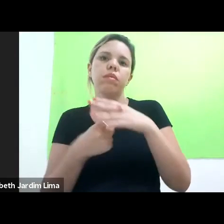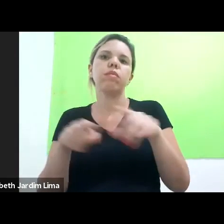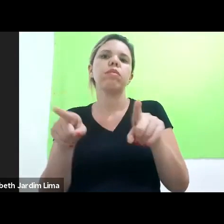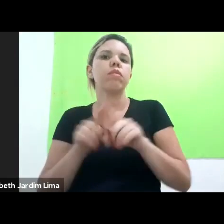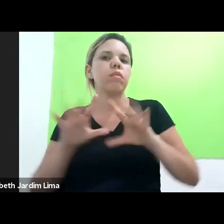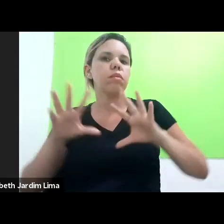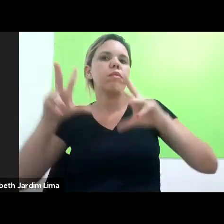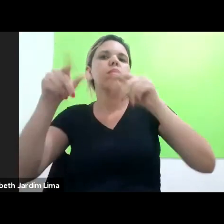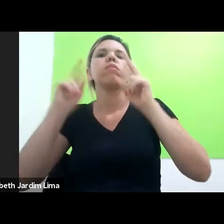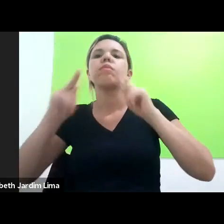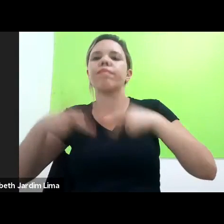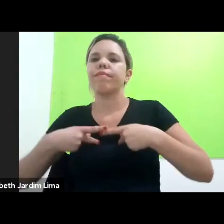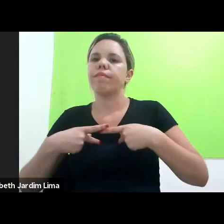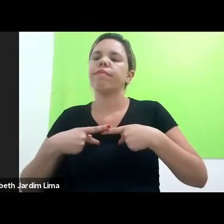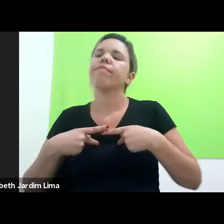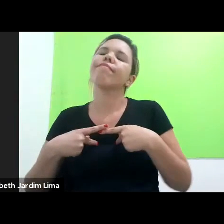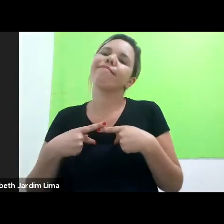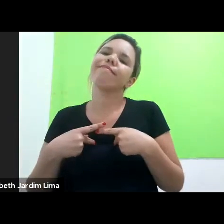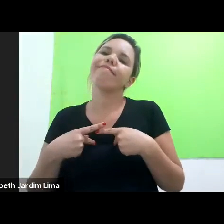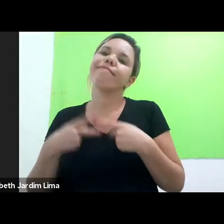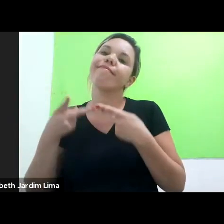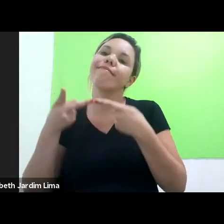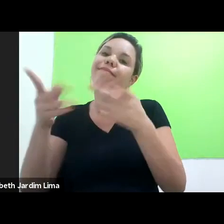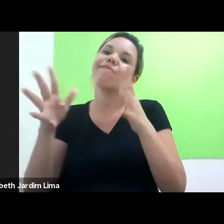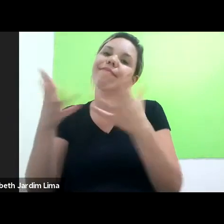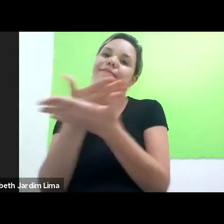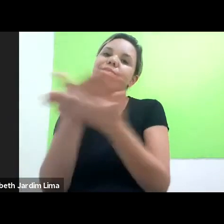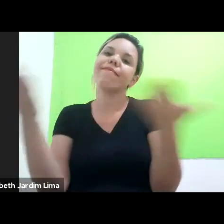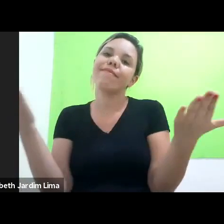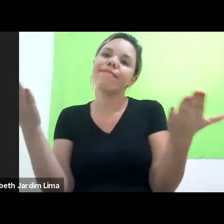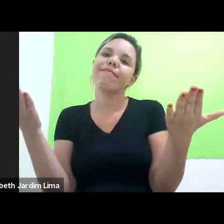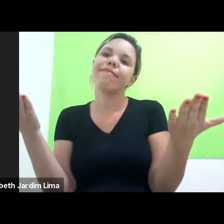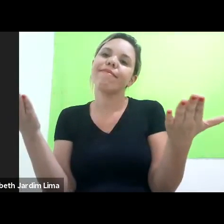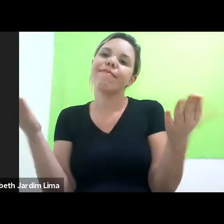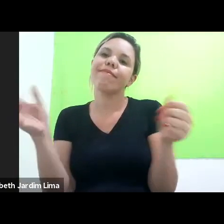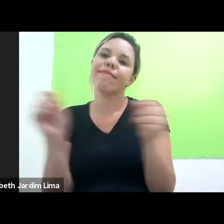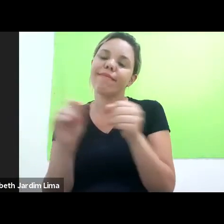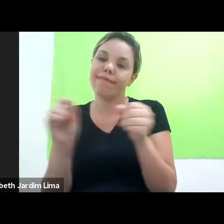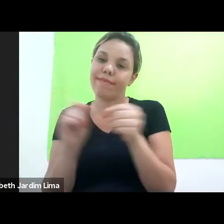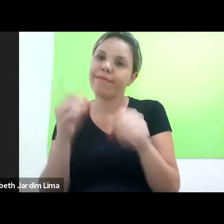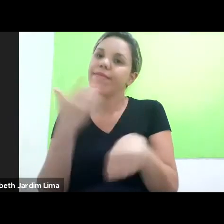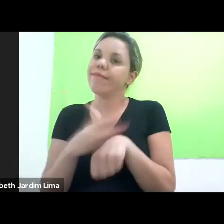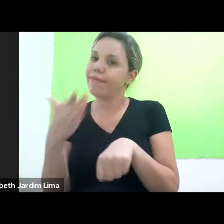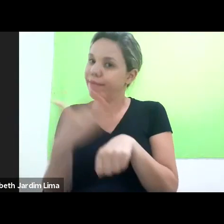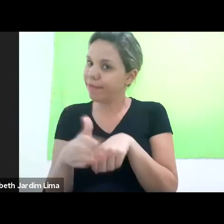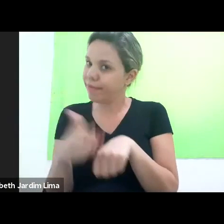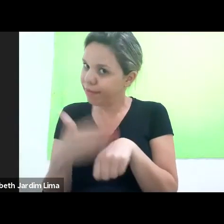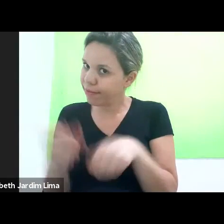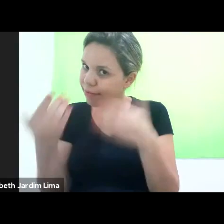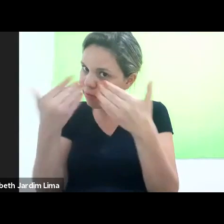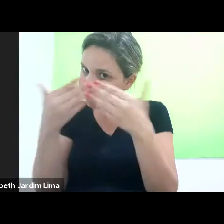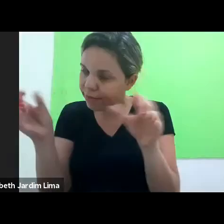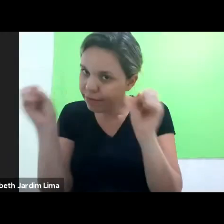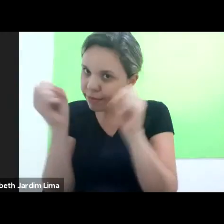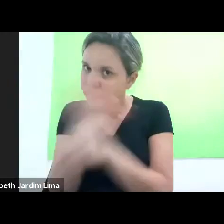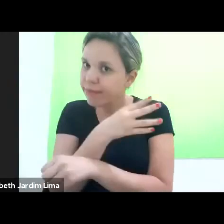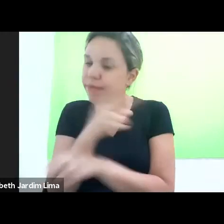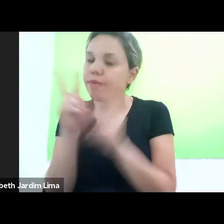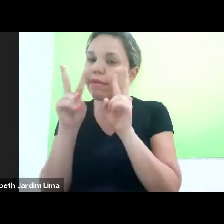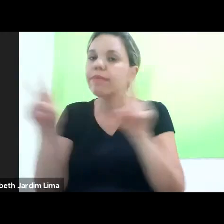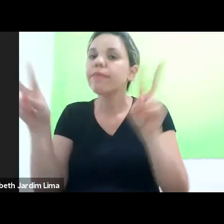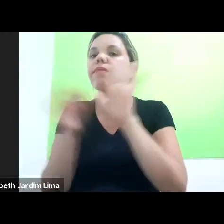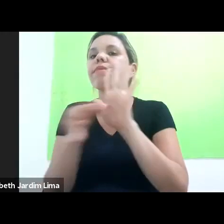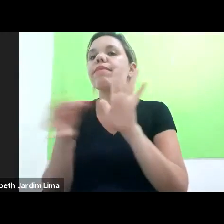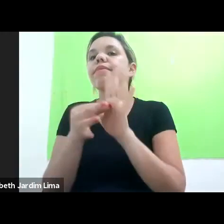de humanidade. Então, eu convido a todos e todas a fazerem esse exercício de lançar um novo olhar sobre o direito,